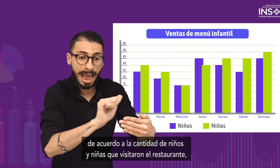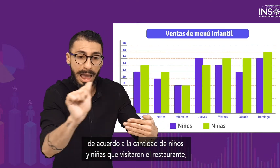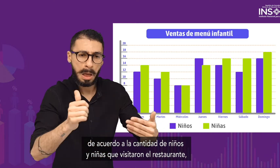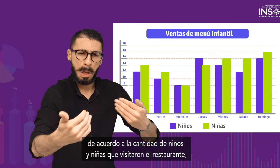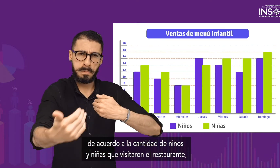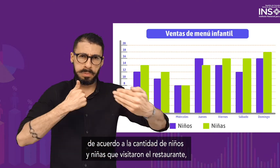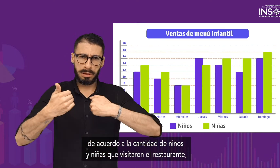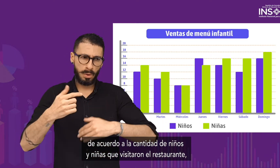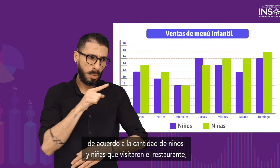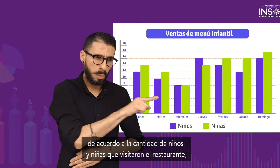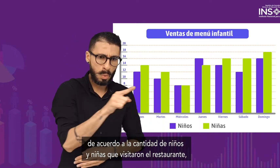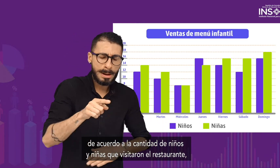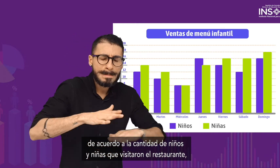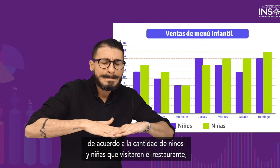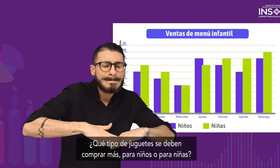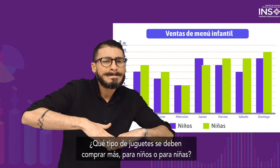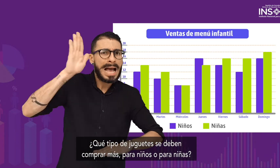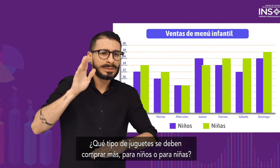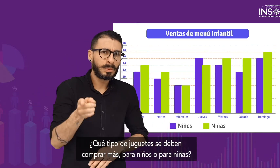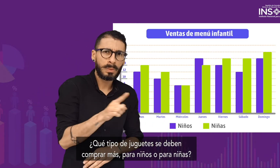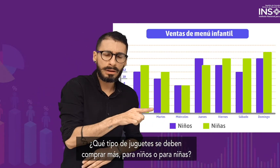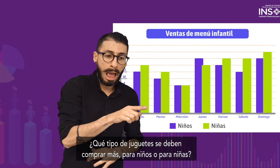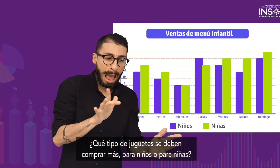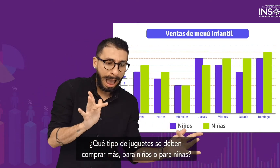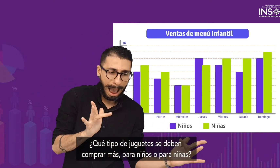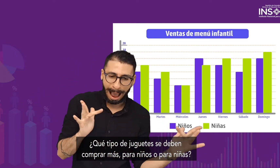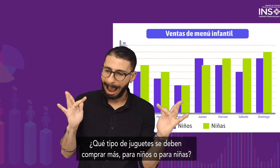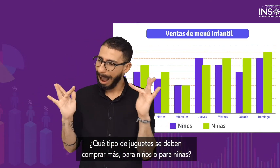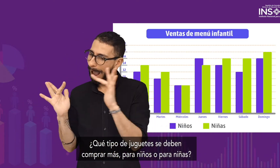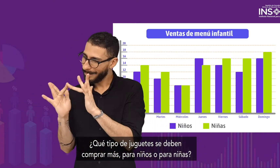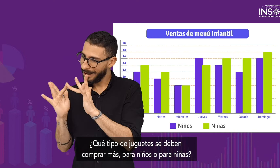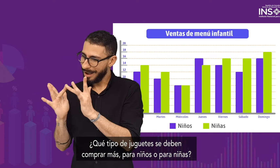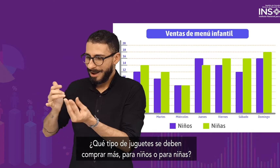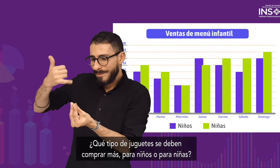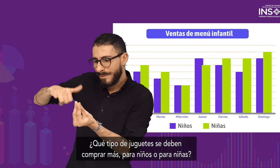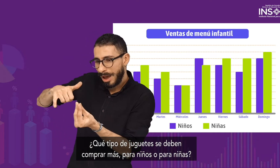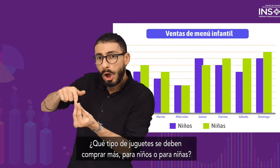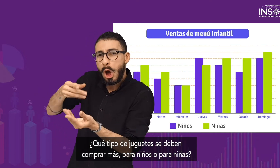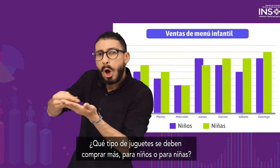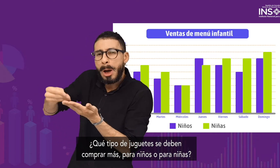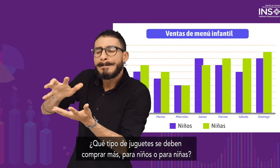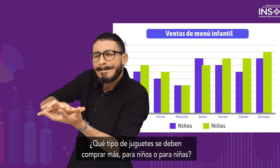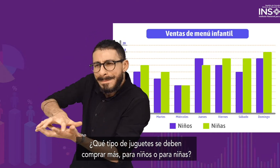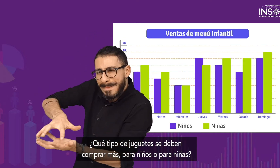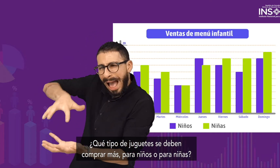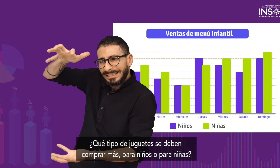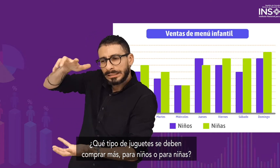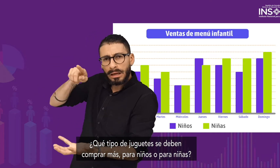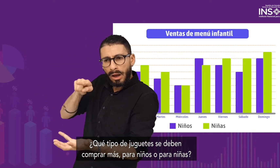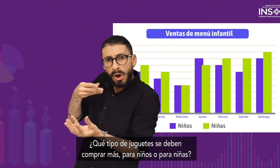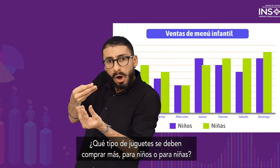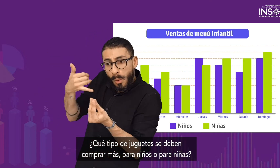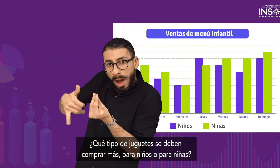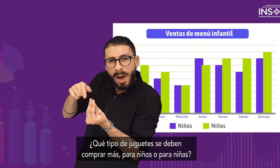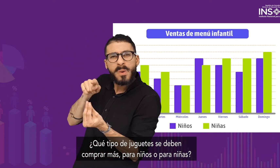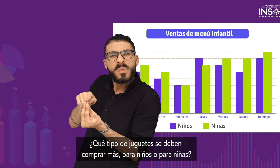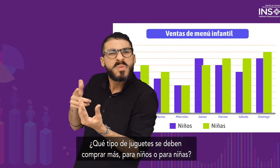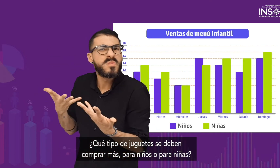el restaurante, ¿qué tipo de juguetes se deben comprar más? ¿Para niños o para